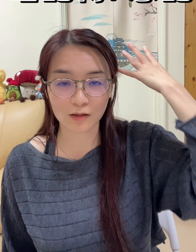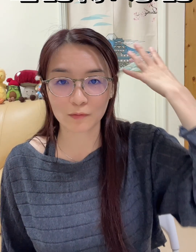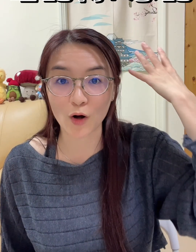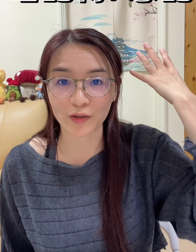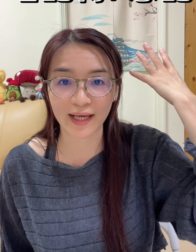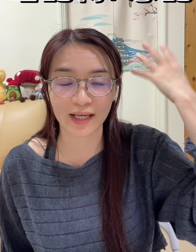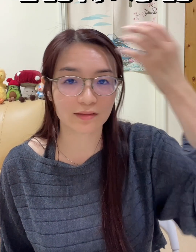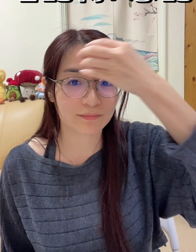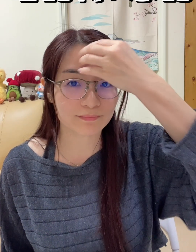忘記，